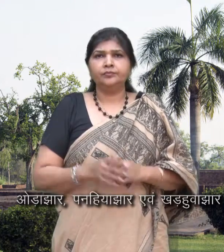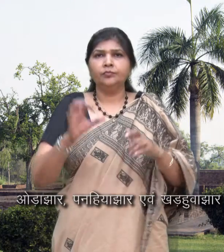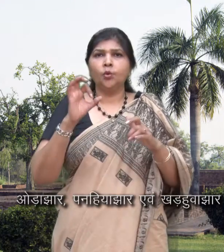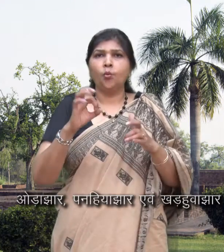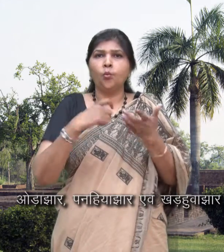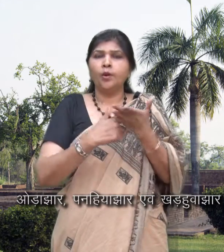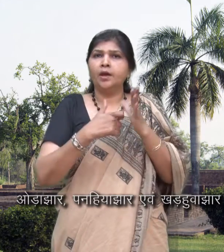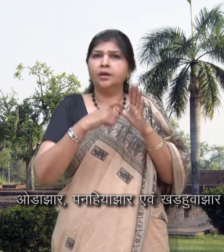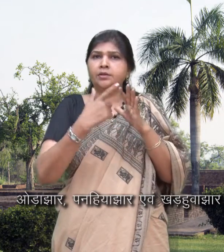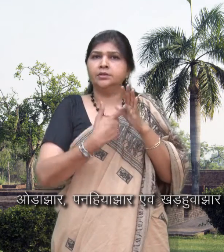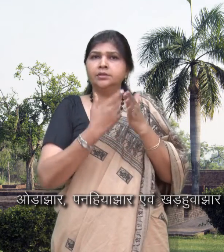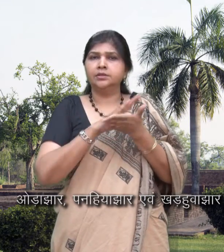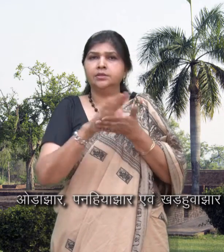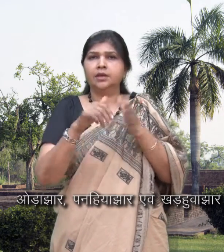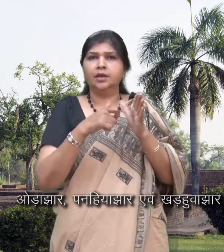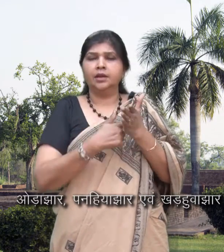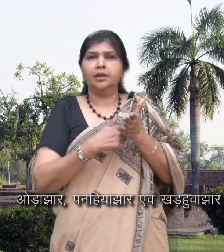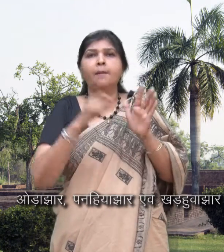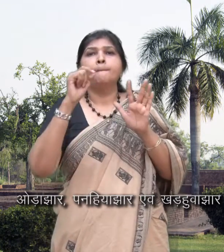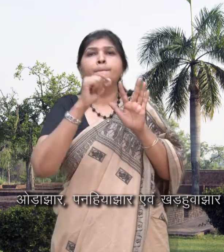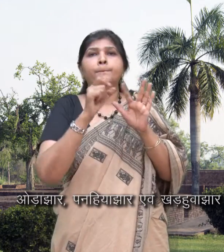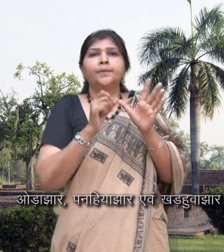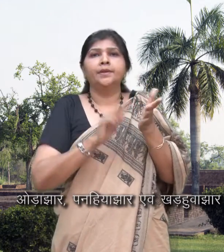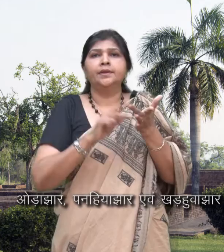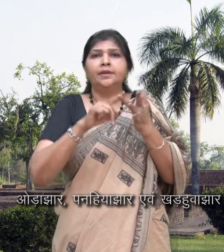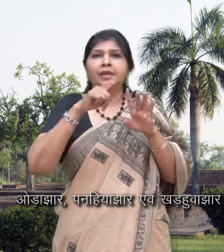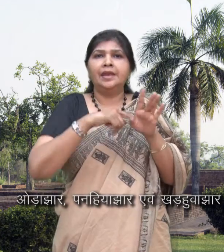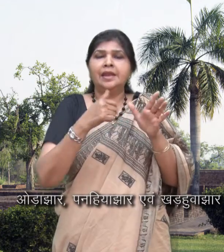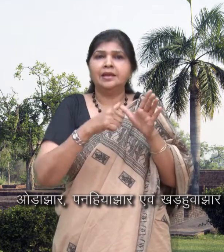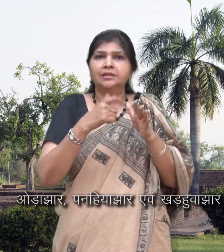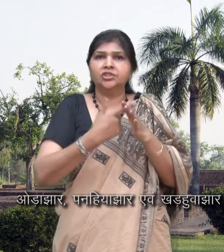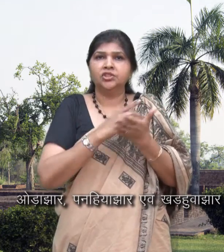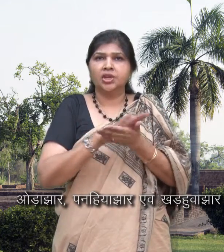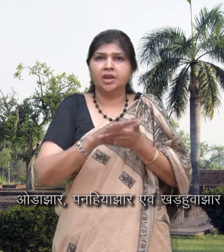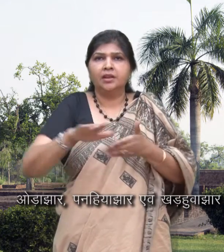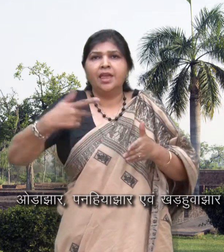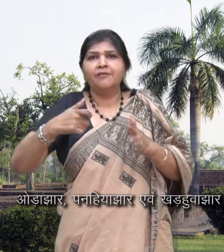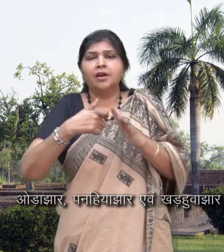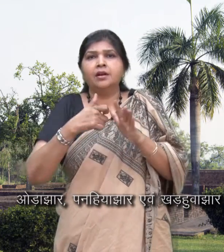ओड़ाझार, पनियाझार एवं खड़ुआझार।